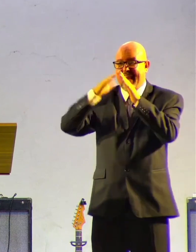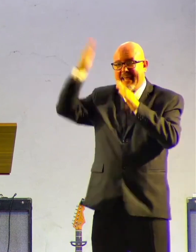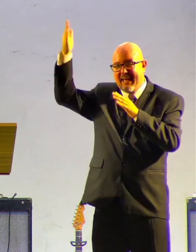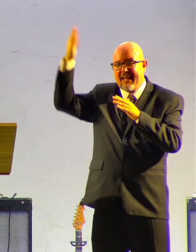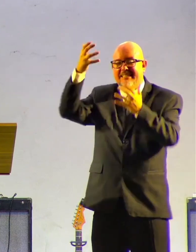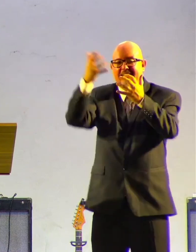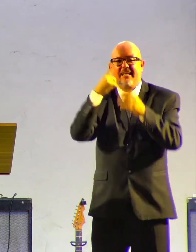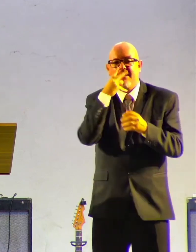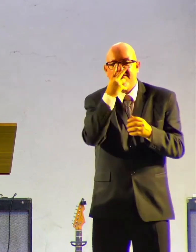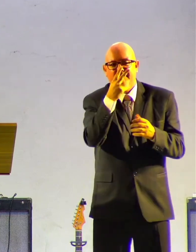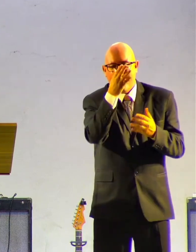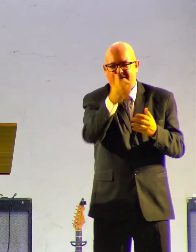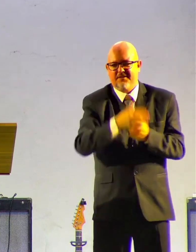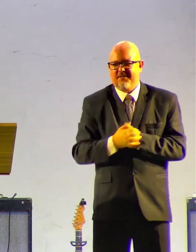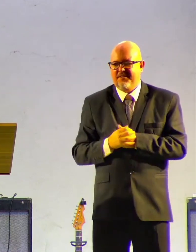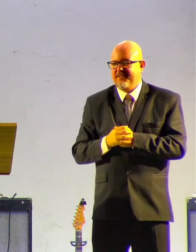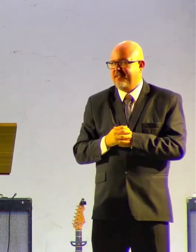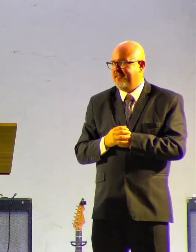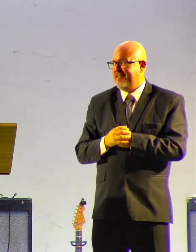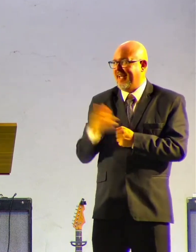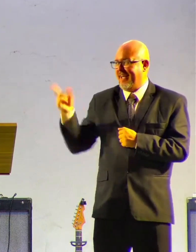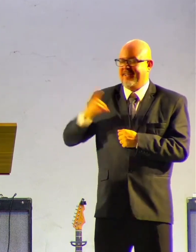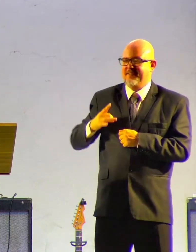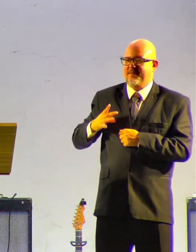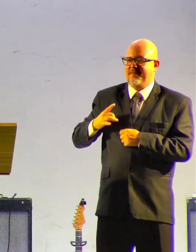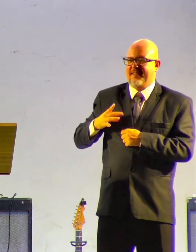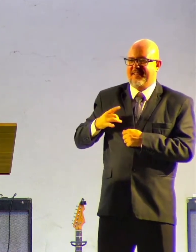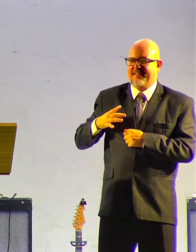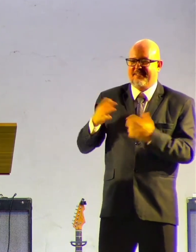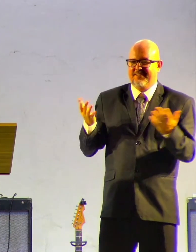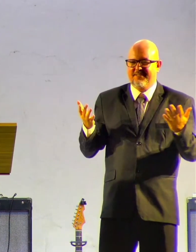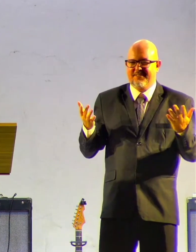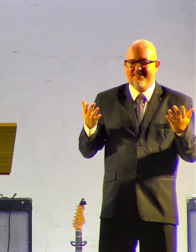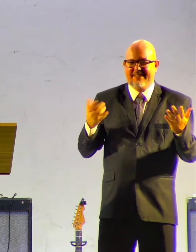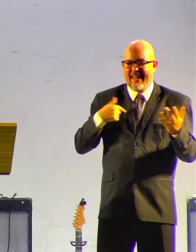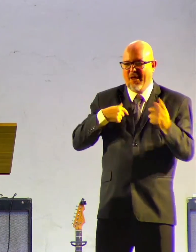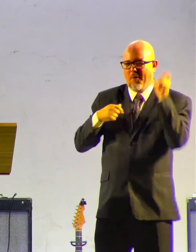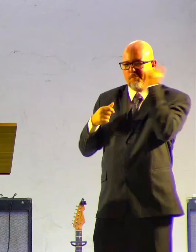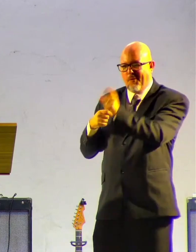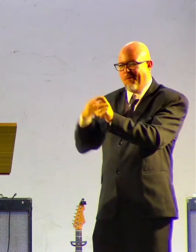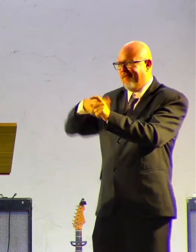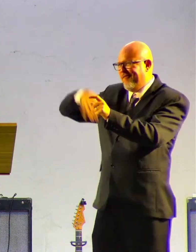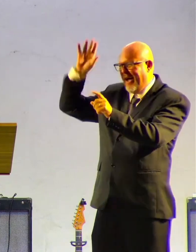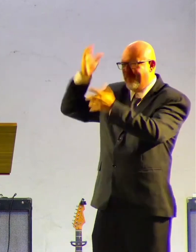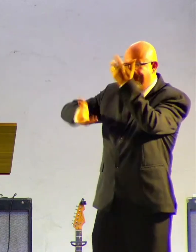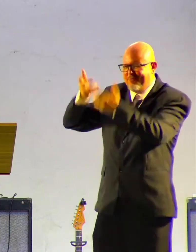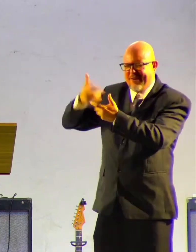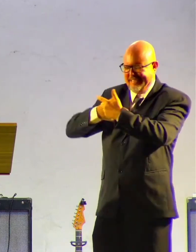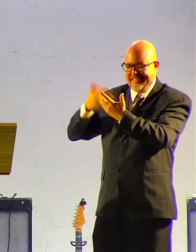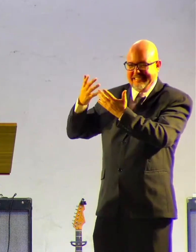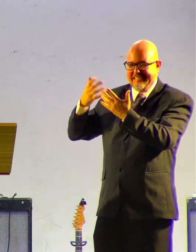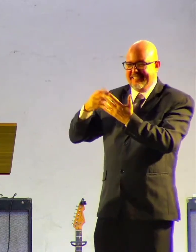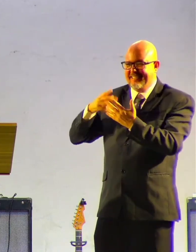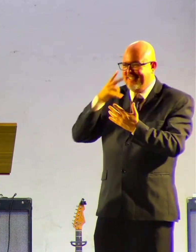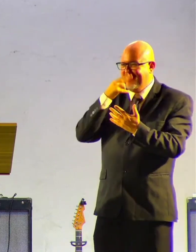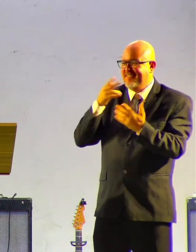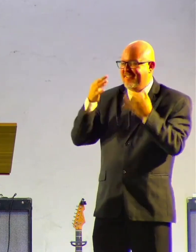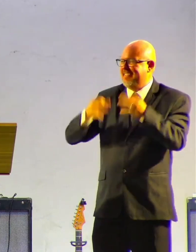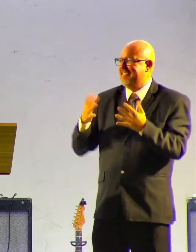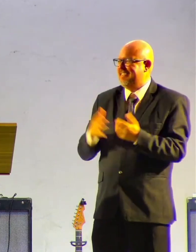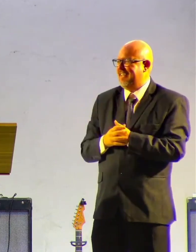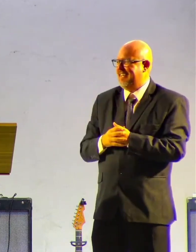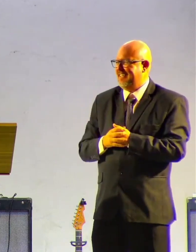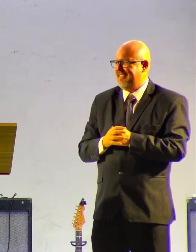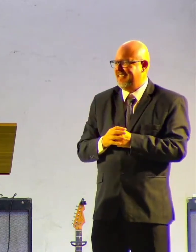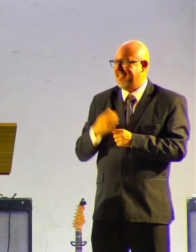casa e quer te ver. Aí eu fiquei com medo, falei: meu Deus, eu acho que eu fui indelicado com o rapaz, a minha abordagem não foi muito